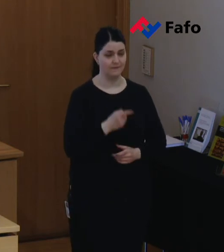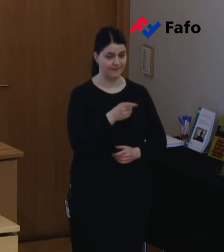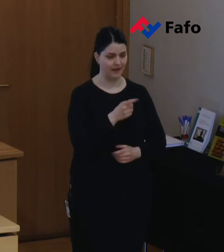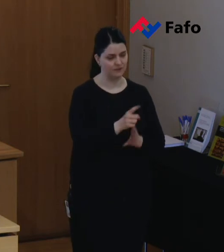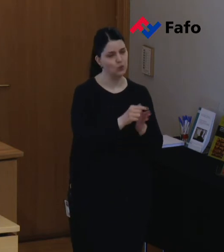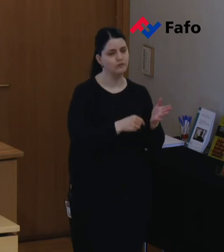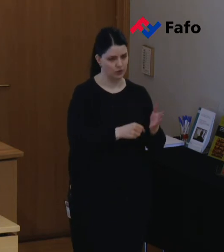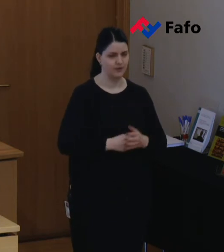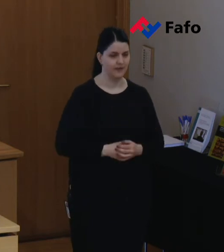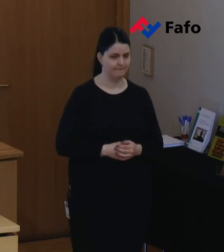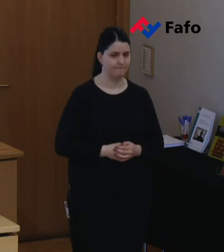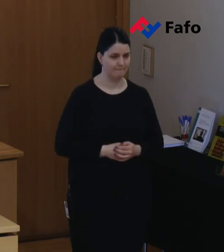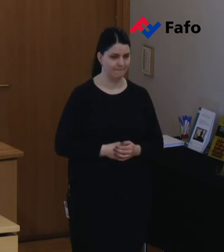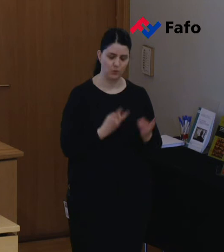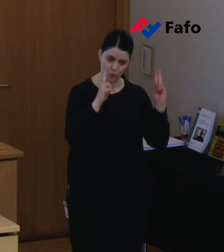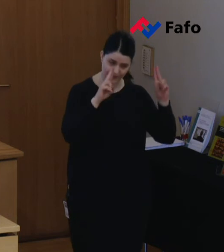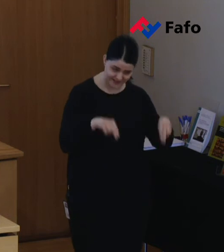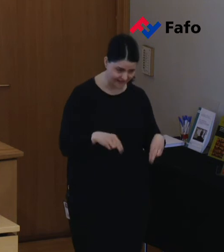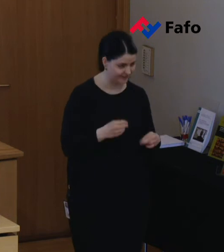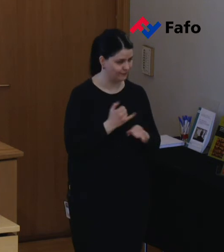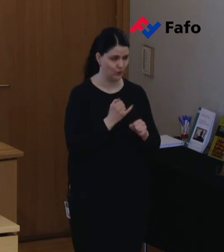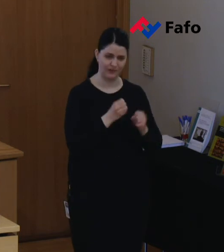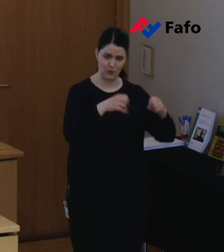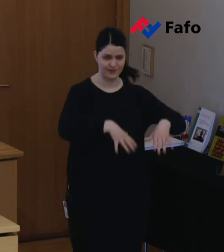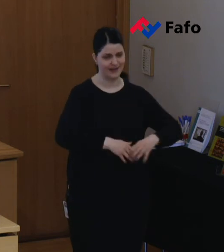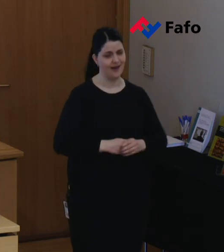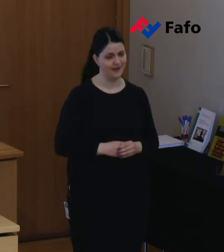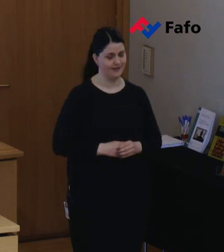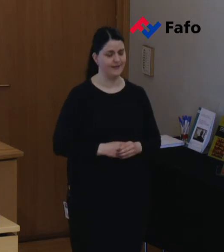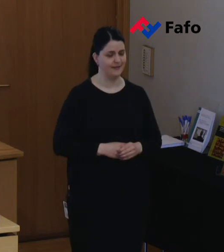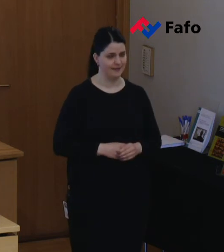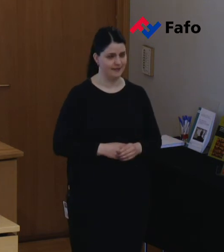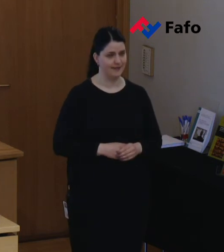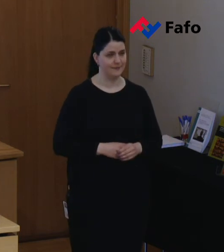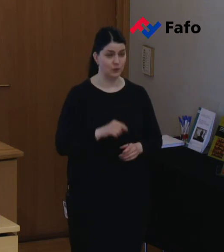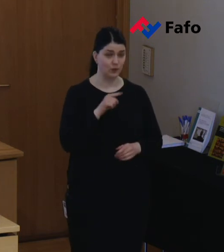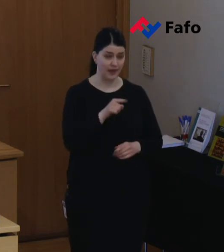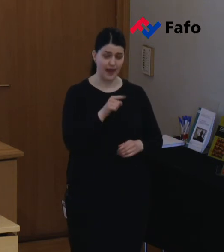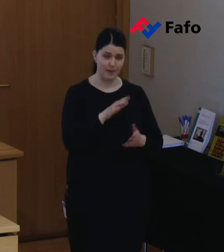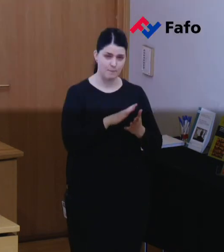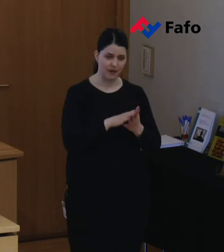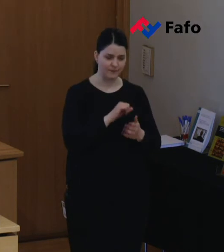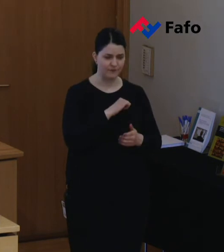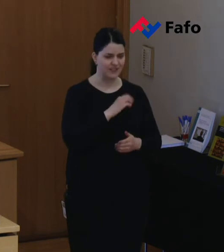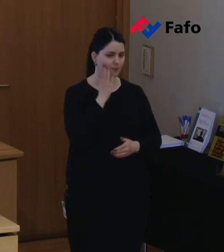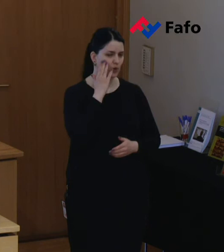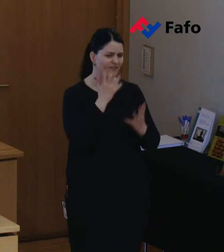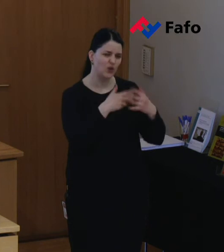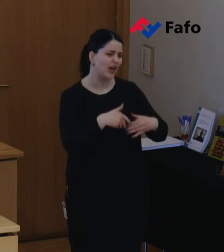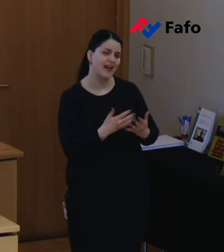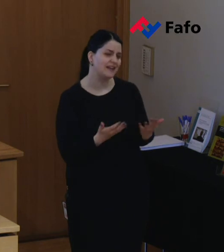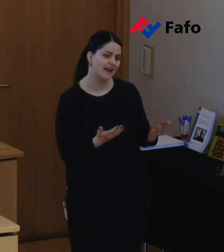Det er jo utfordrende, uansett hvordan man velger å gjøre det. Og dette med å, hvis en bolig ikke